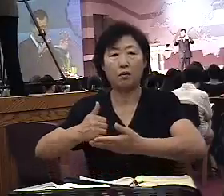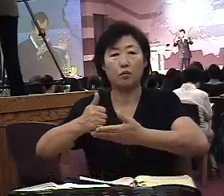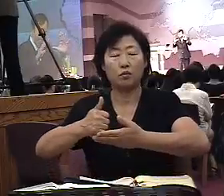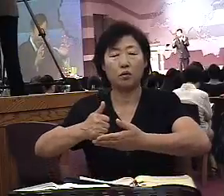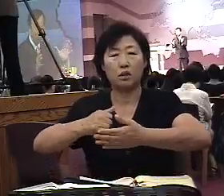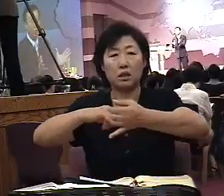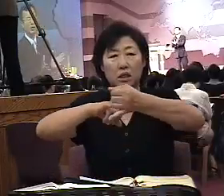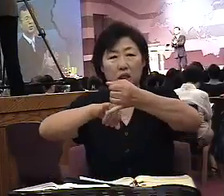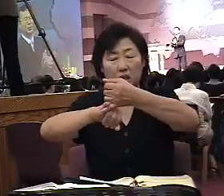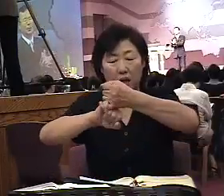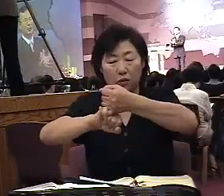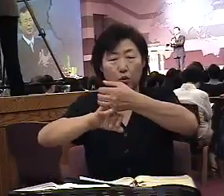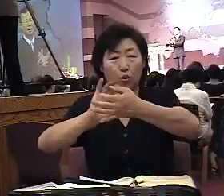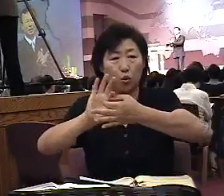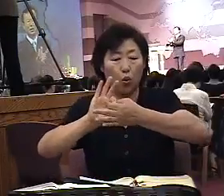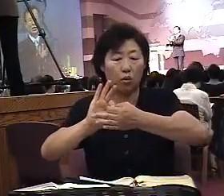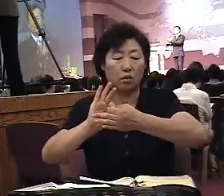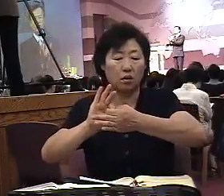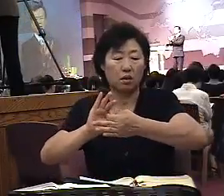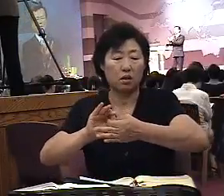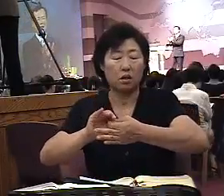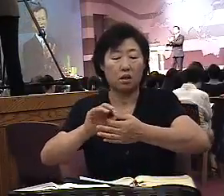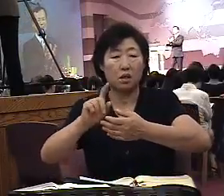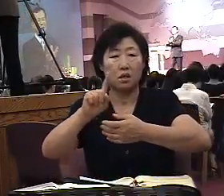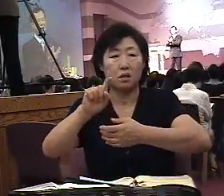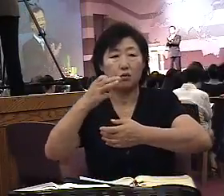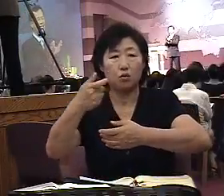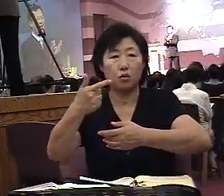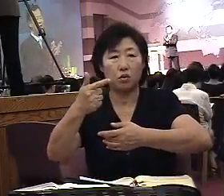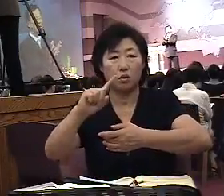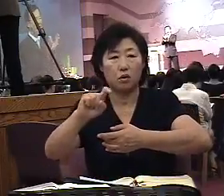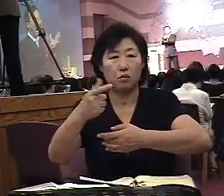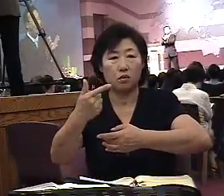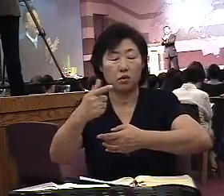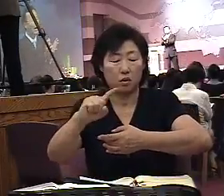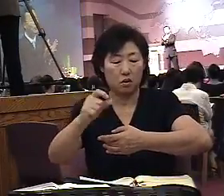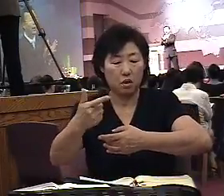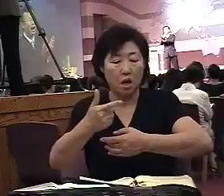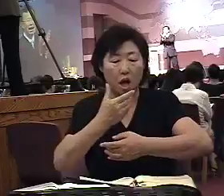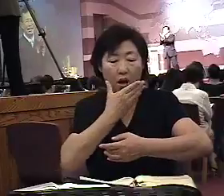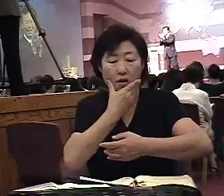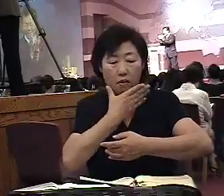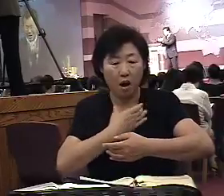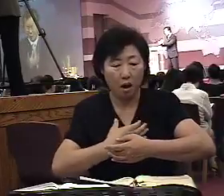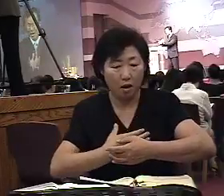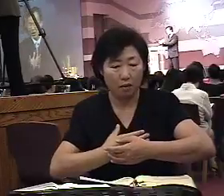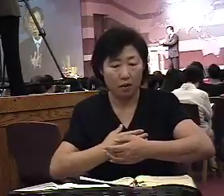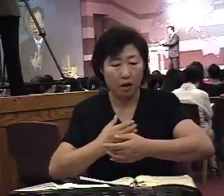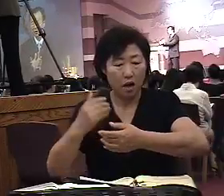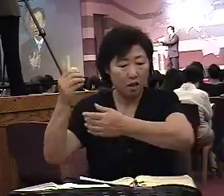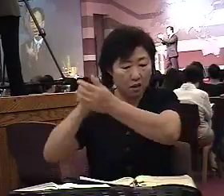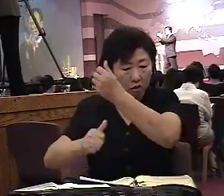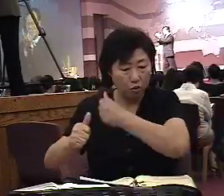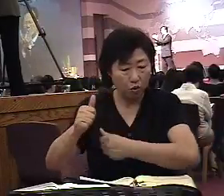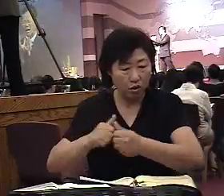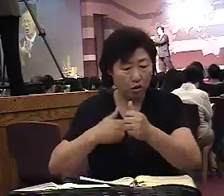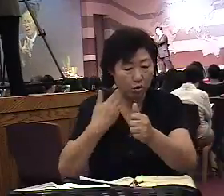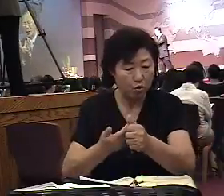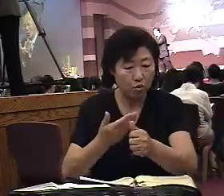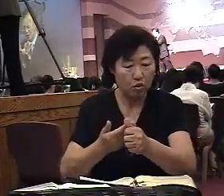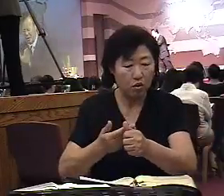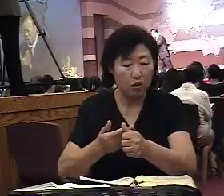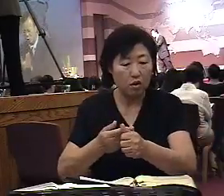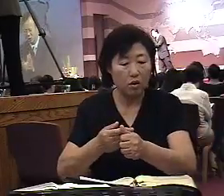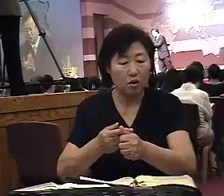하나님께서는 약속을 통해서 16절의 말씀을 보니까 그 약속을 아브라함과 그의 자손에게 주었는데 그